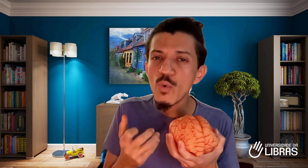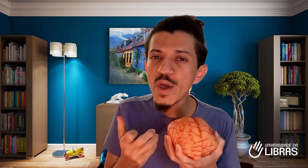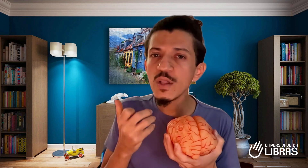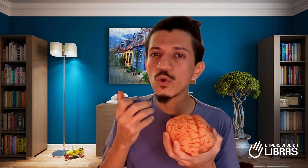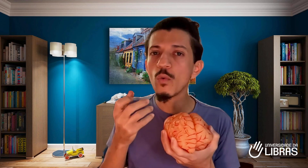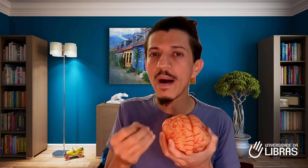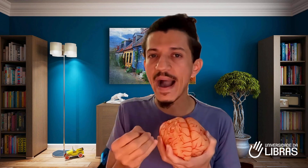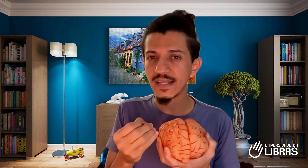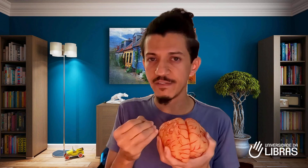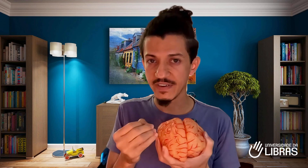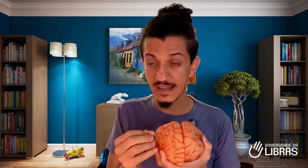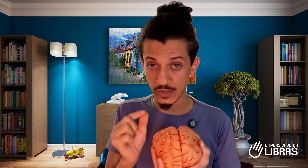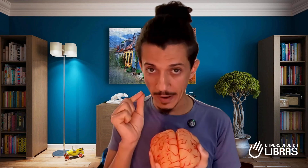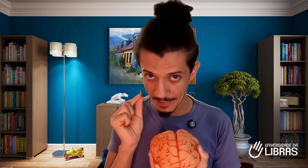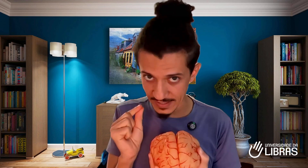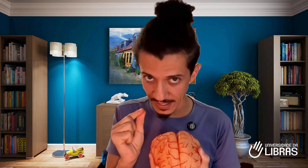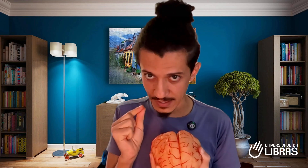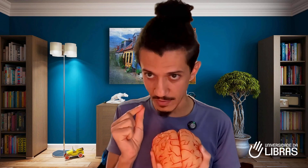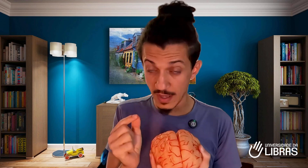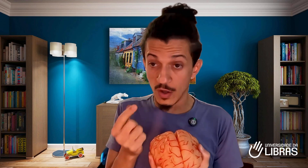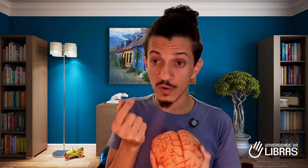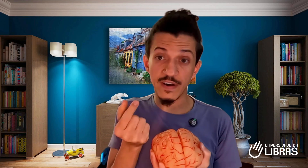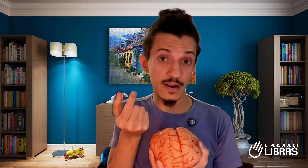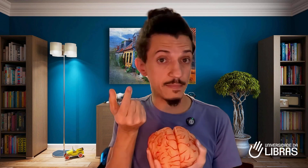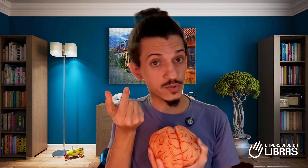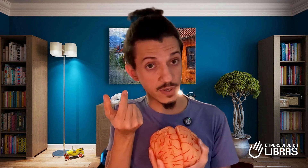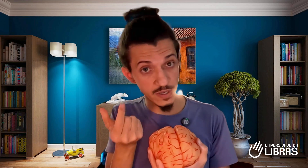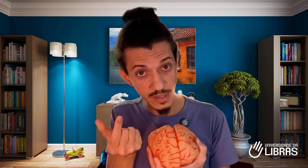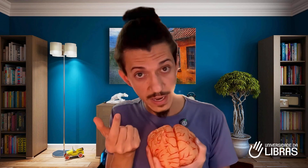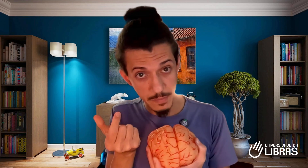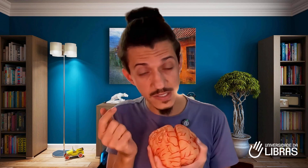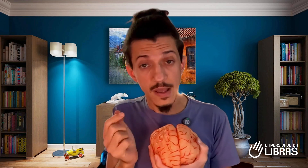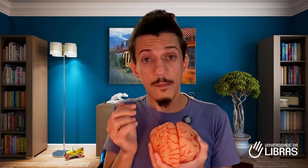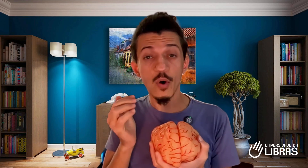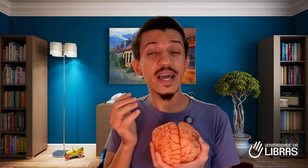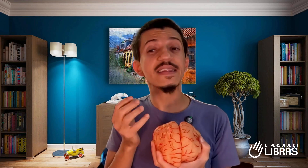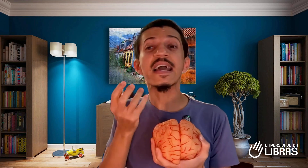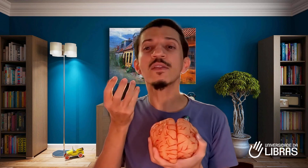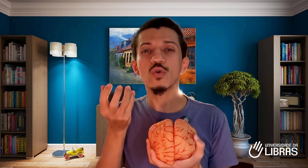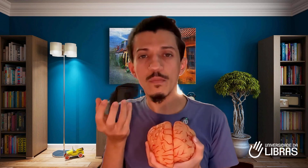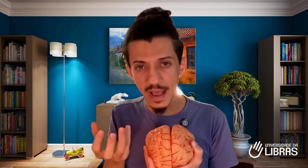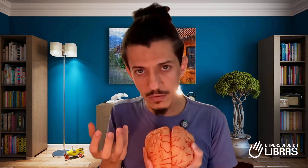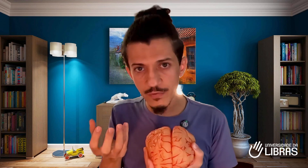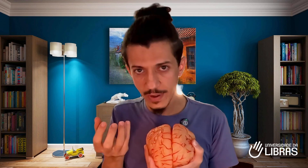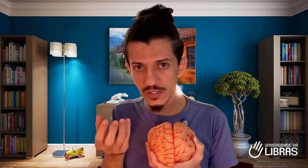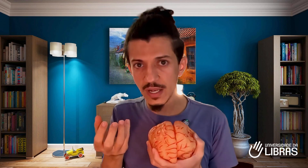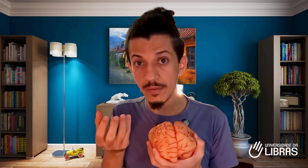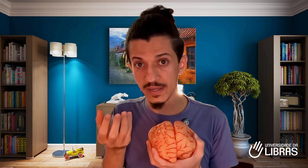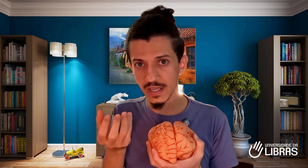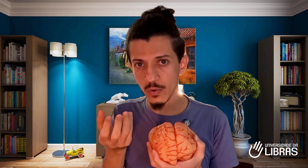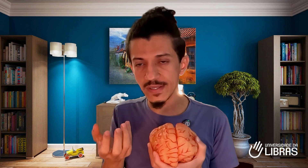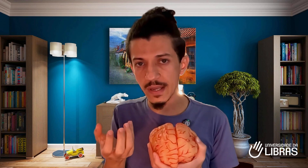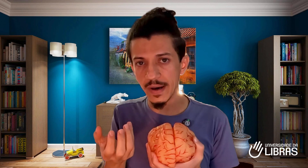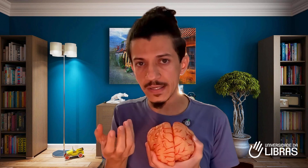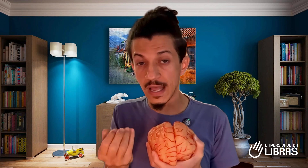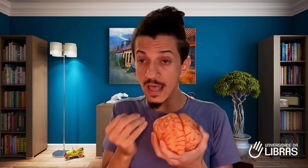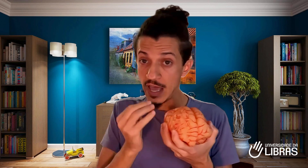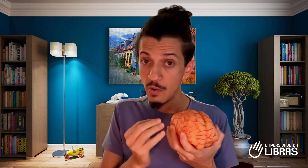muito mais eficaz. Agora preste atenção. Eu estou falando absorção da Libras porque dentro do método Fluente em Libras em 8 semanas, eu e a